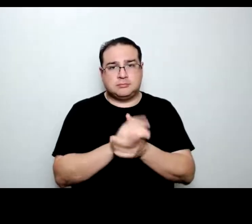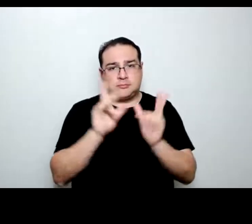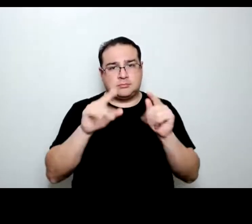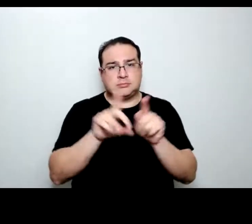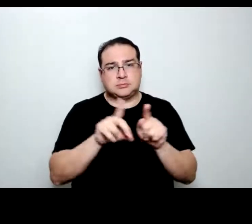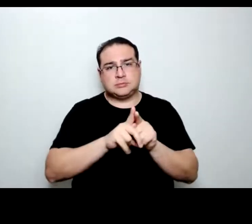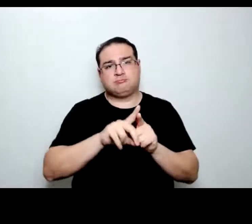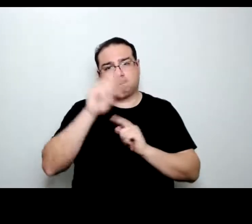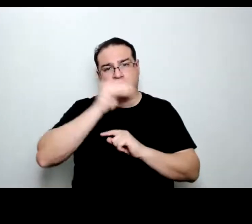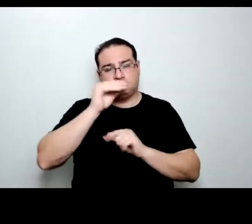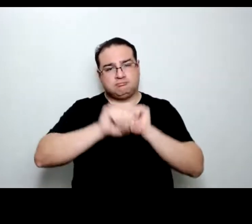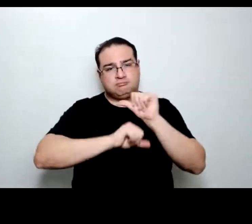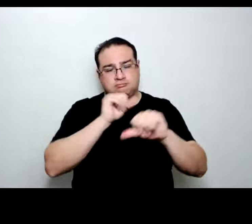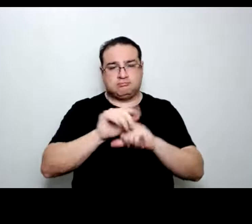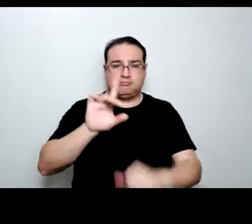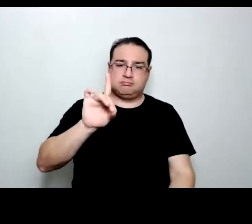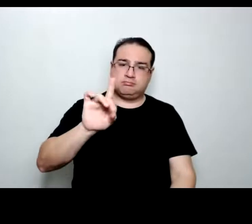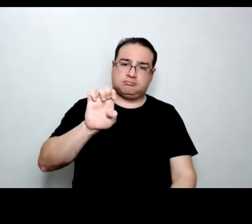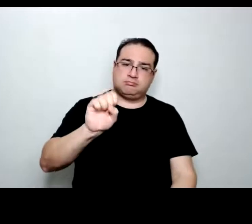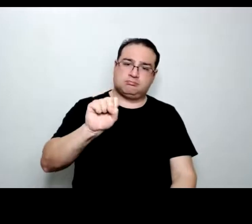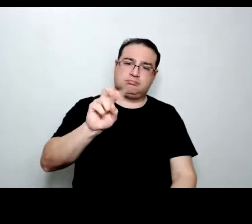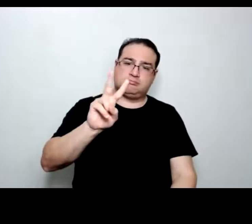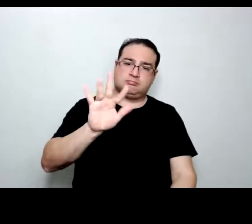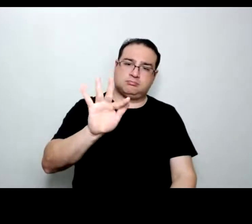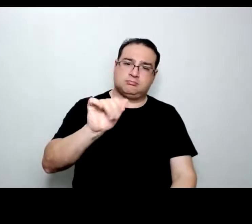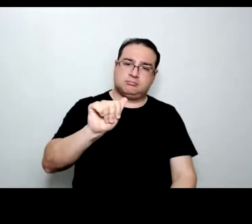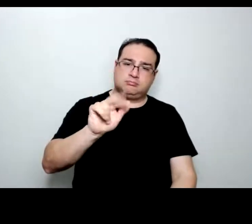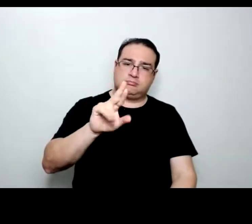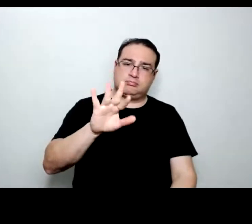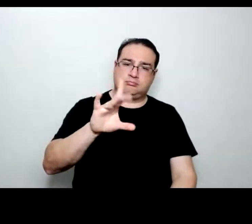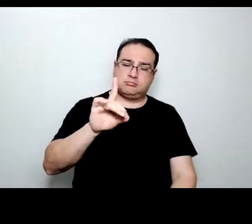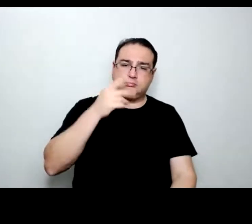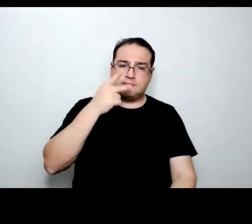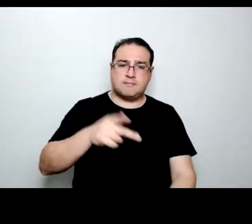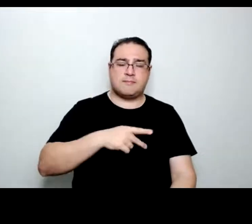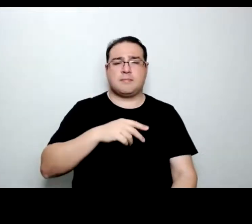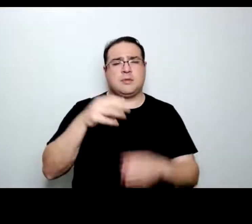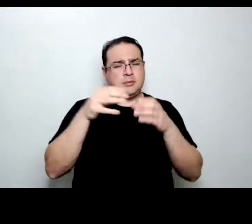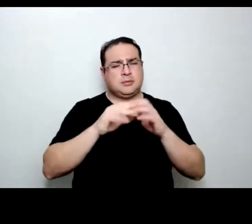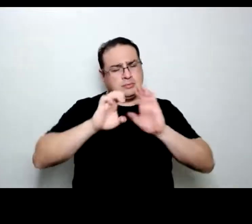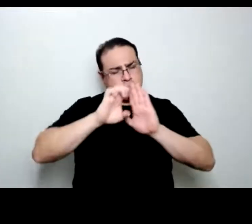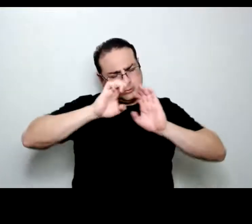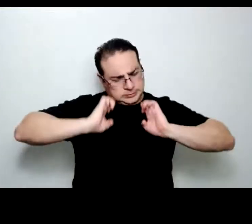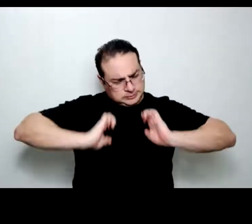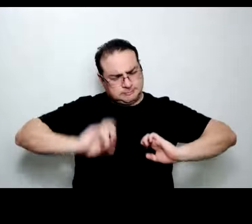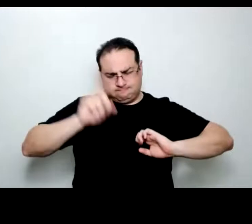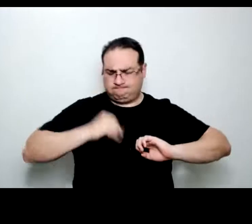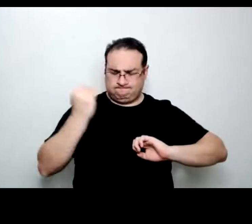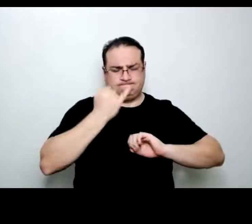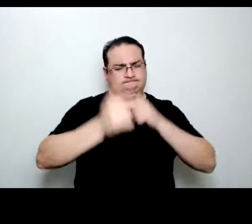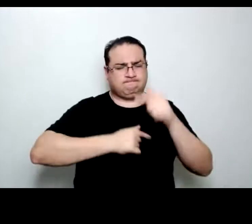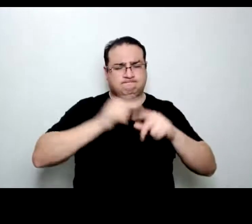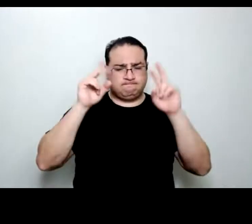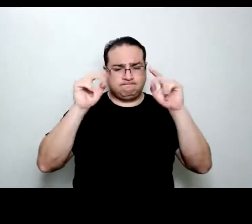igualmente desfavorecida, digamos. E, como disse, as questões éticas são sempre muito relevantes nesse